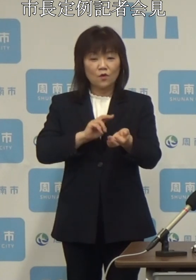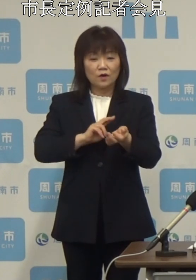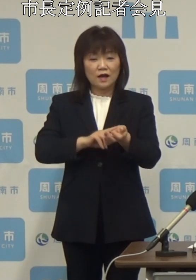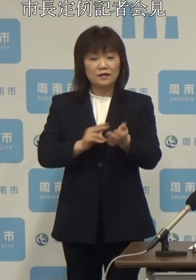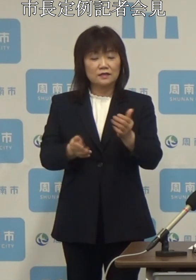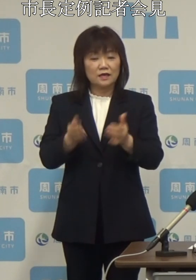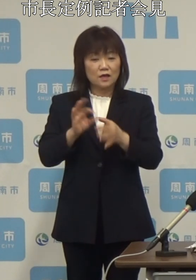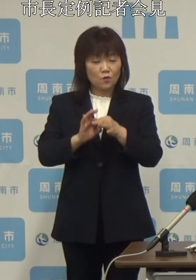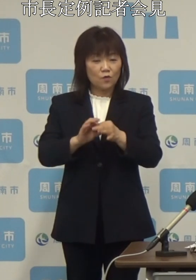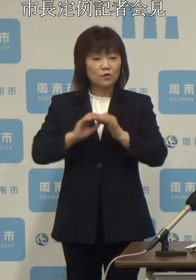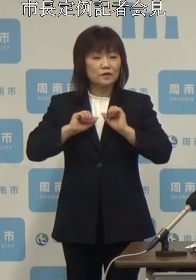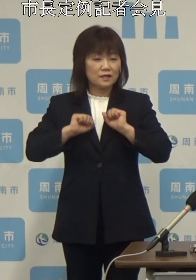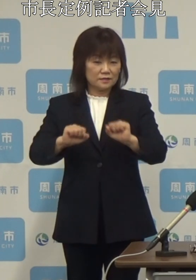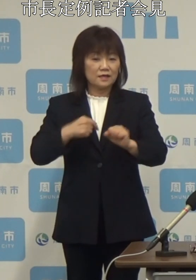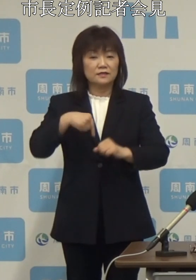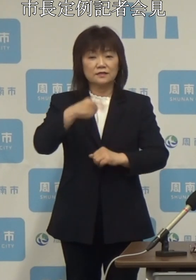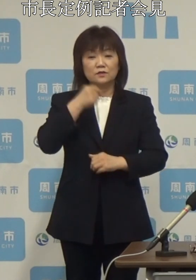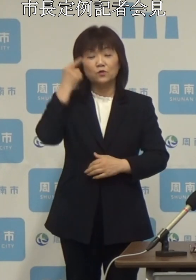でまいります。